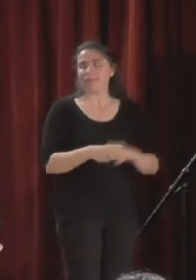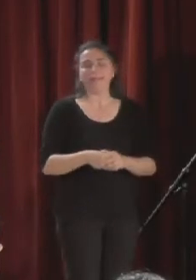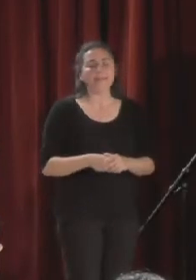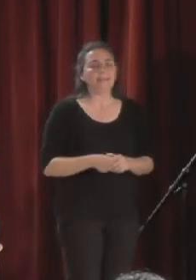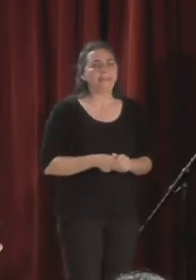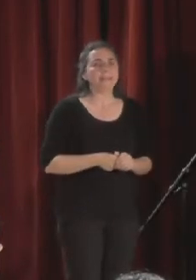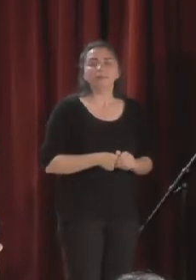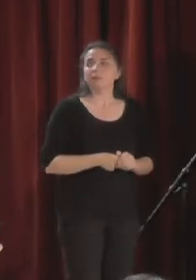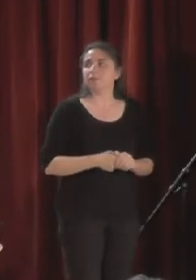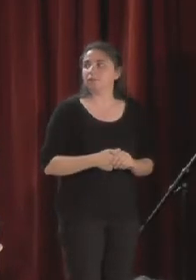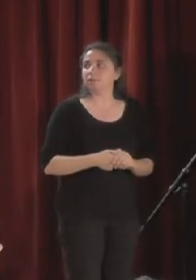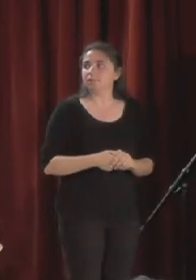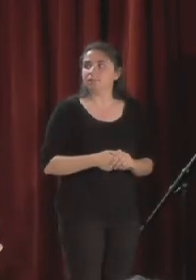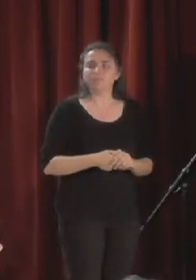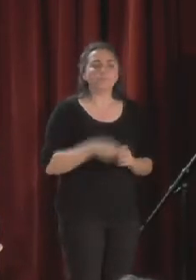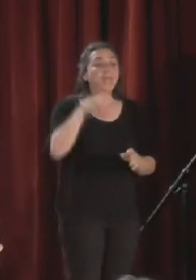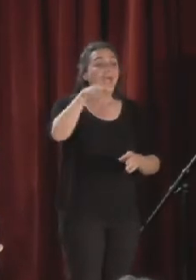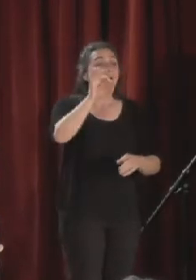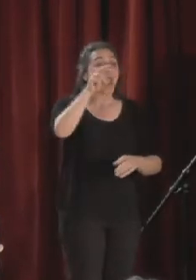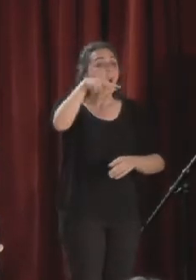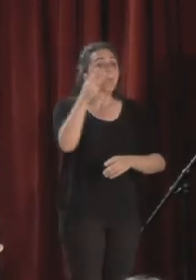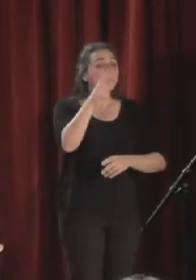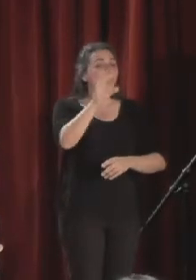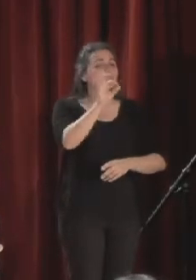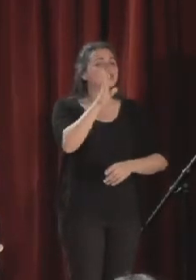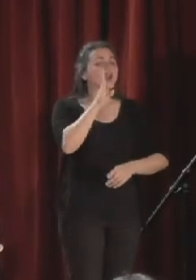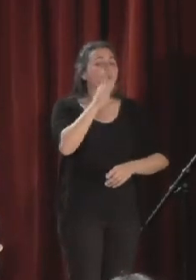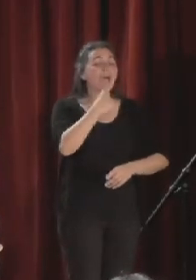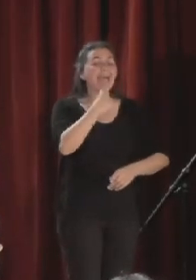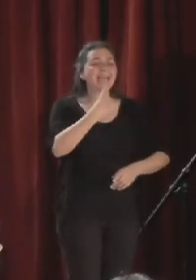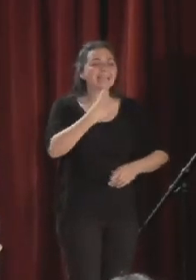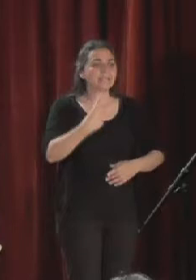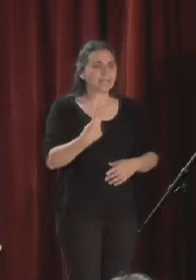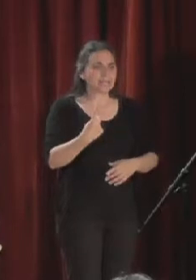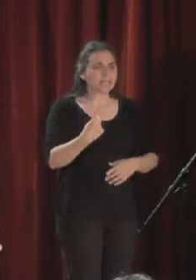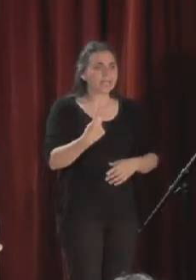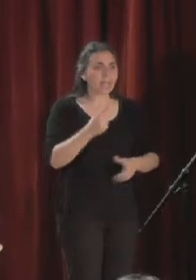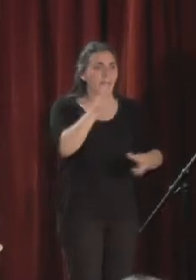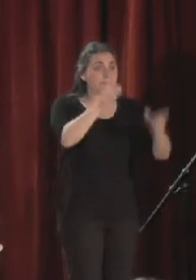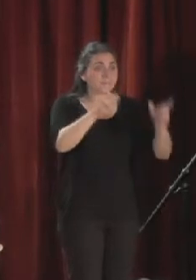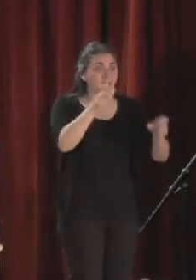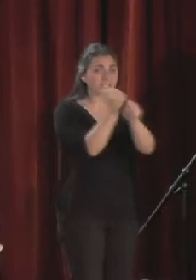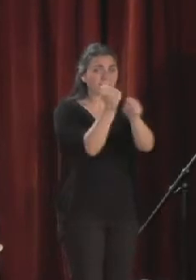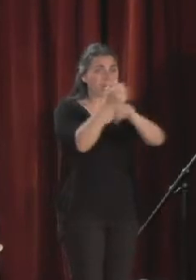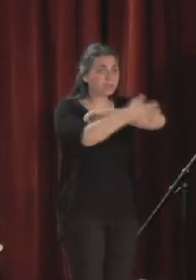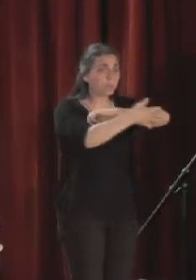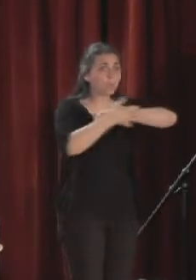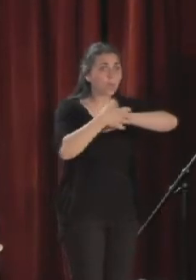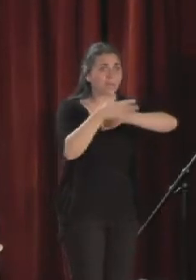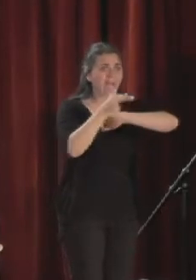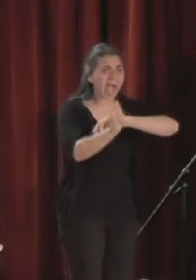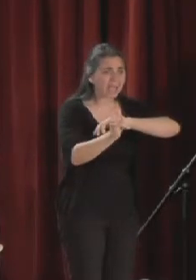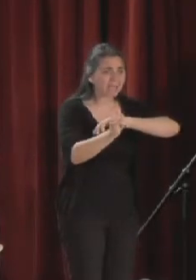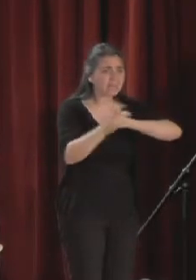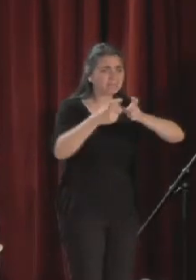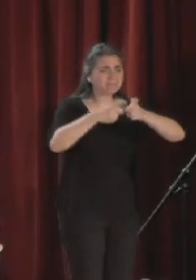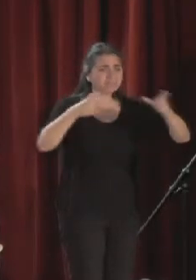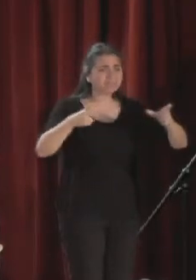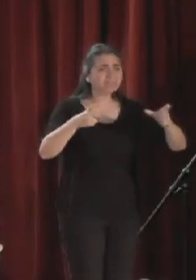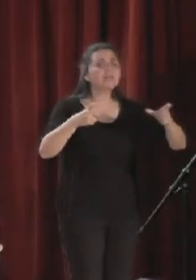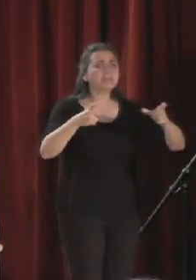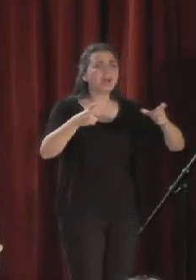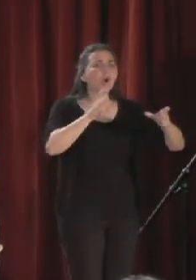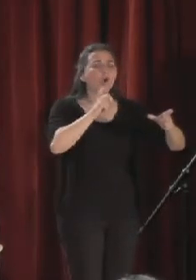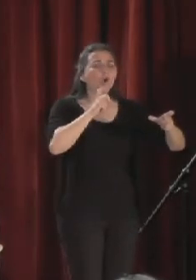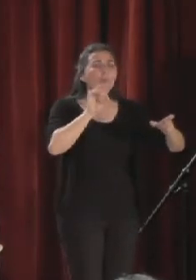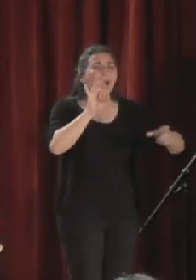Veredes, decía o Moncho, hai cada vez máis traballadores pobres. Concretamente, aumentou un 14% o